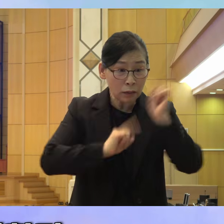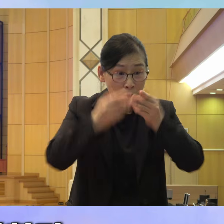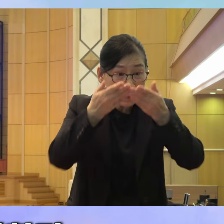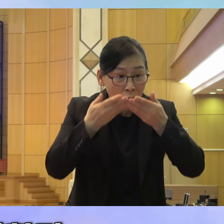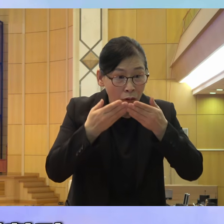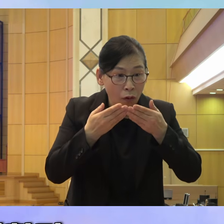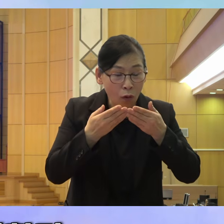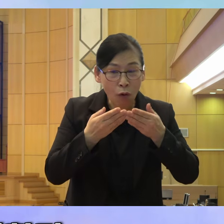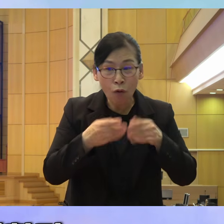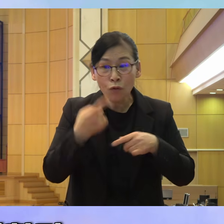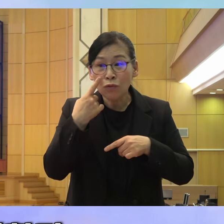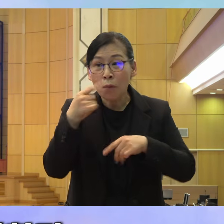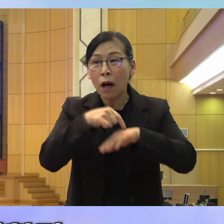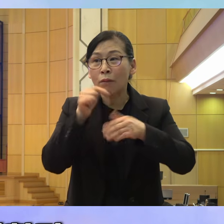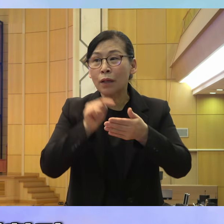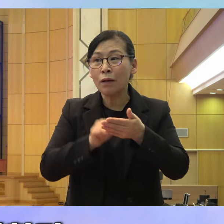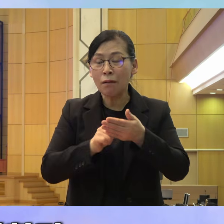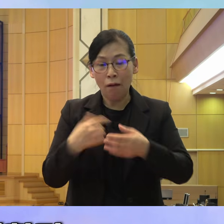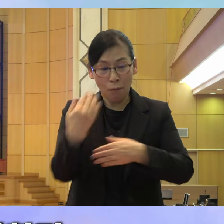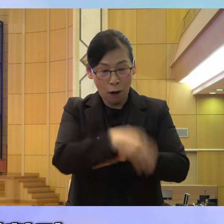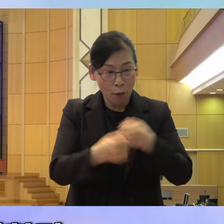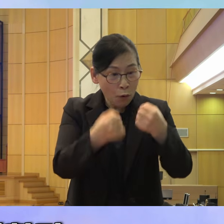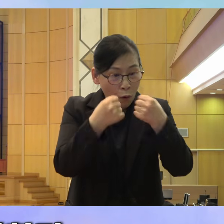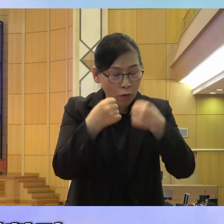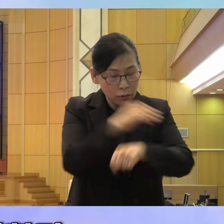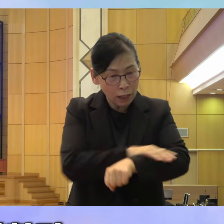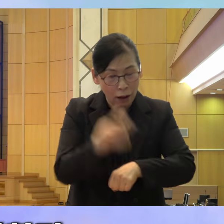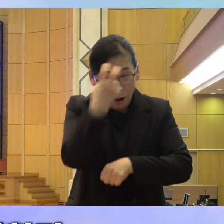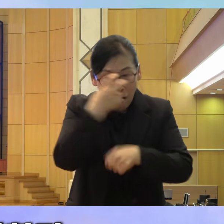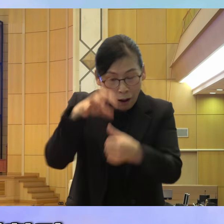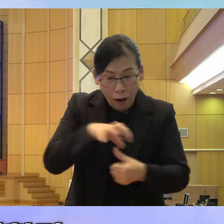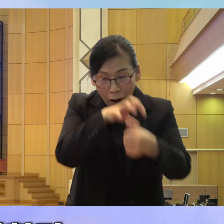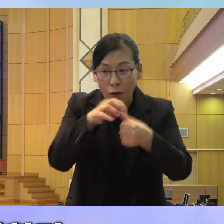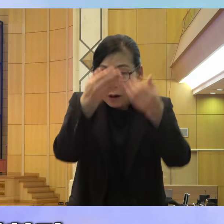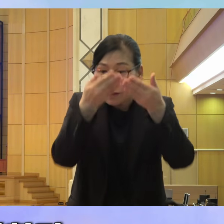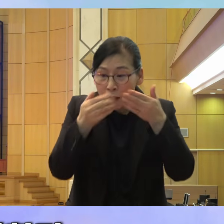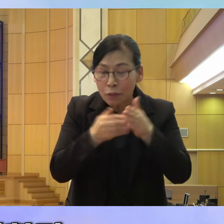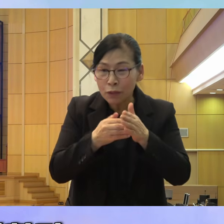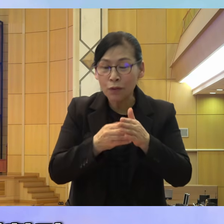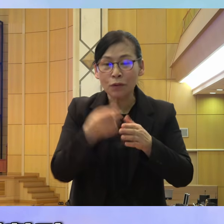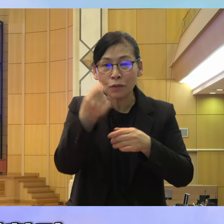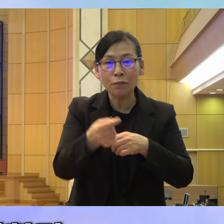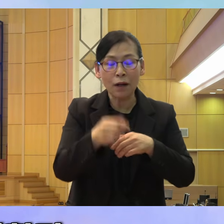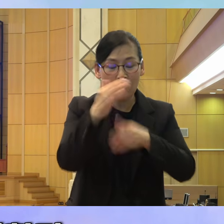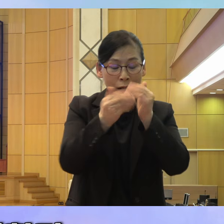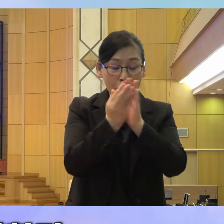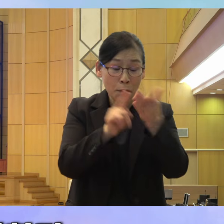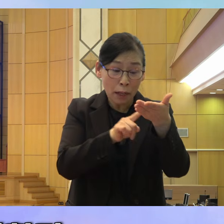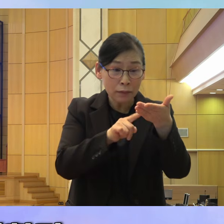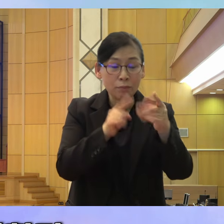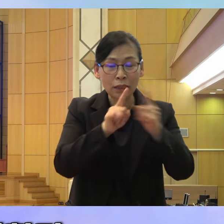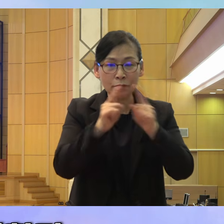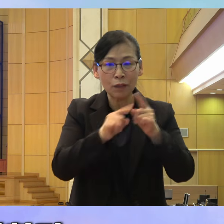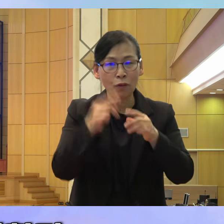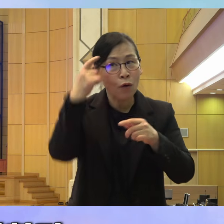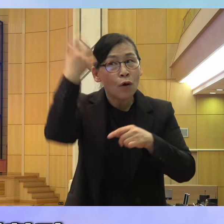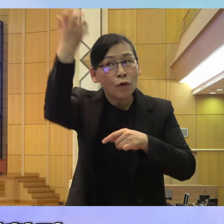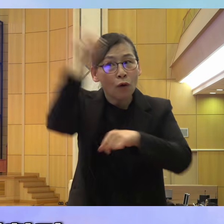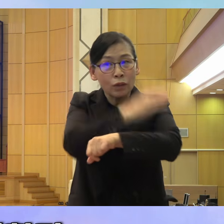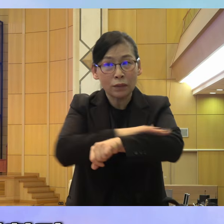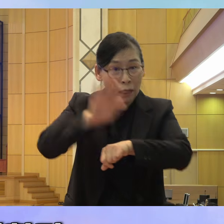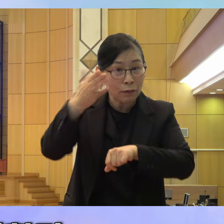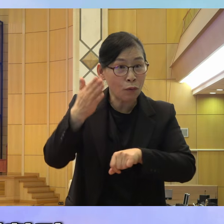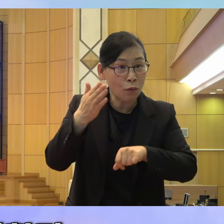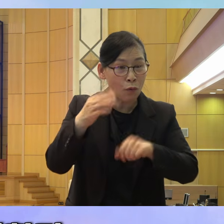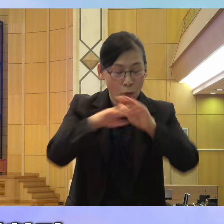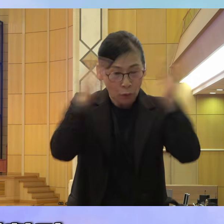마음가짐이라든지 그 마음의 건강을 잘 관리하면서 소위 성경에서 말한 대로 영혼이 잘